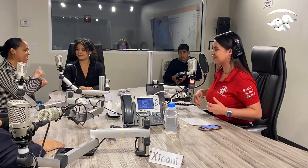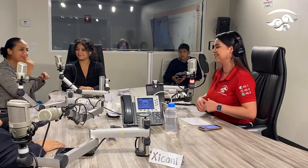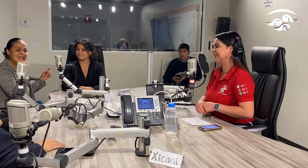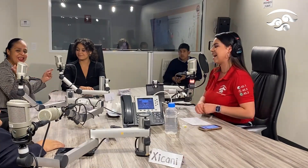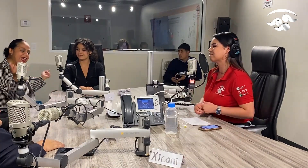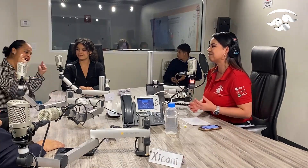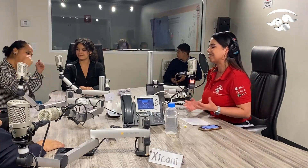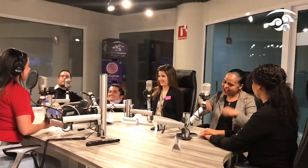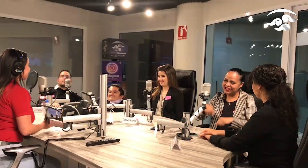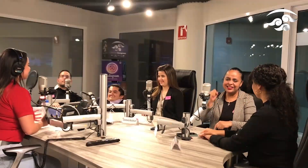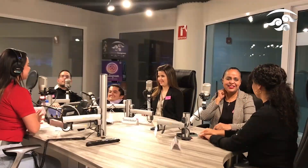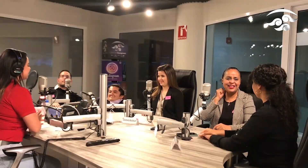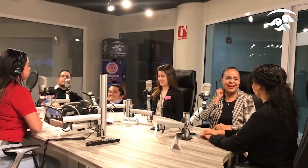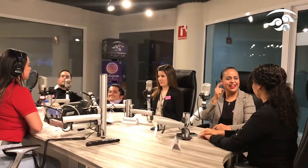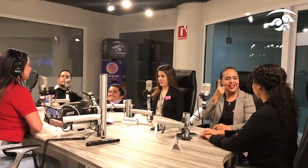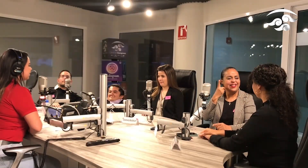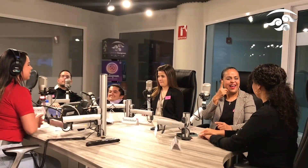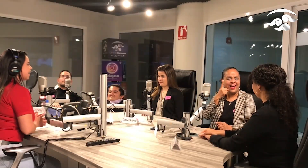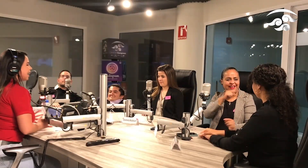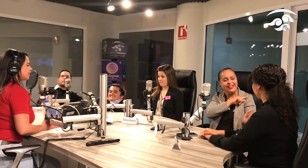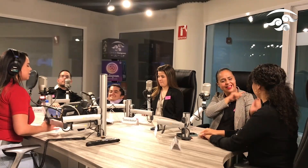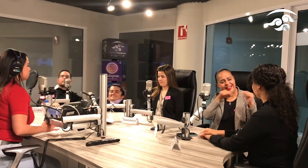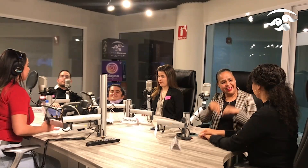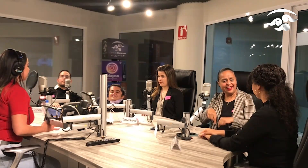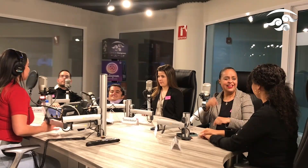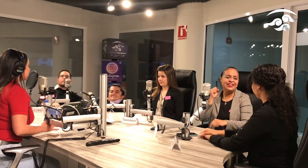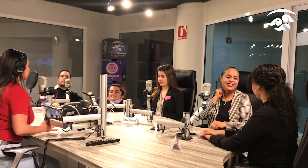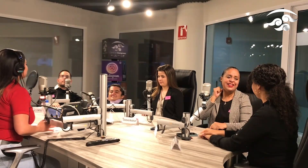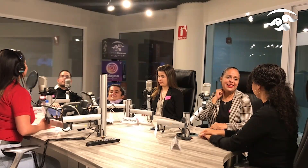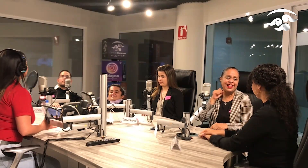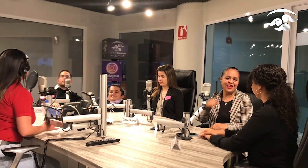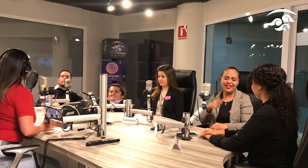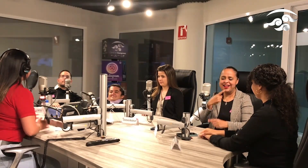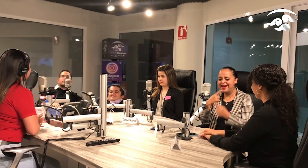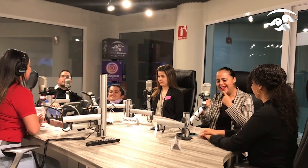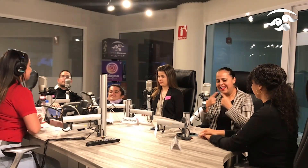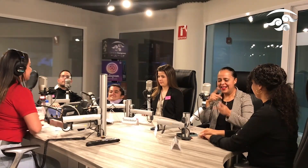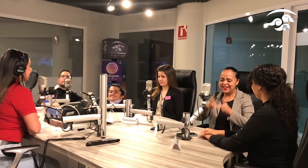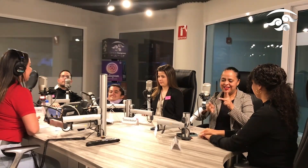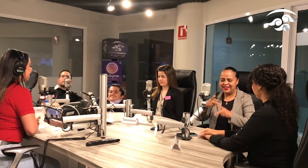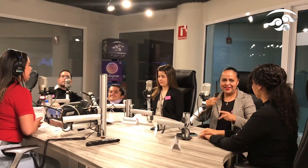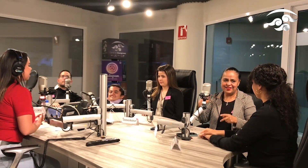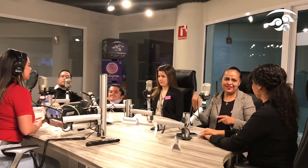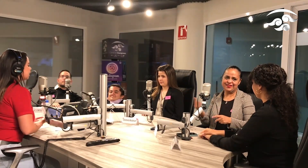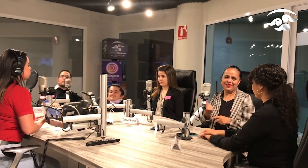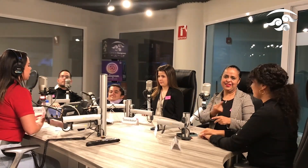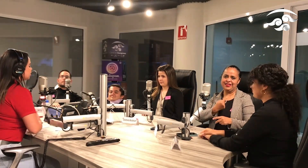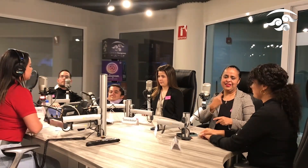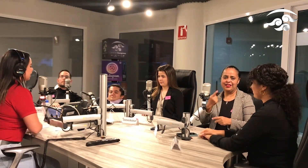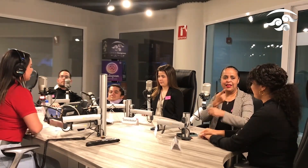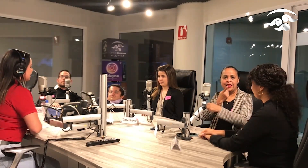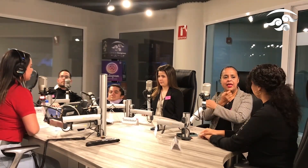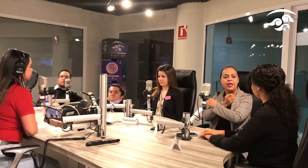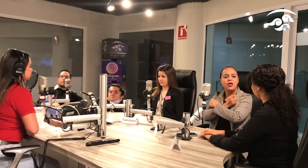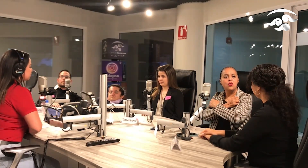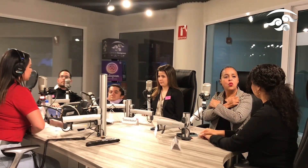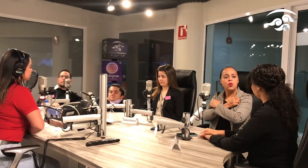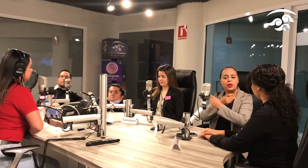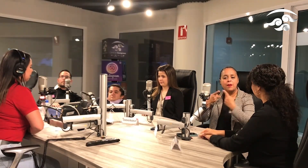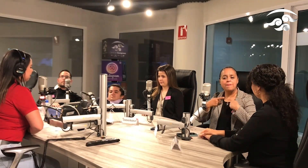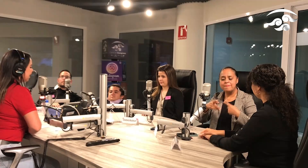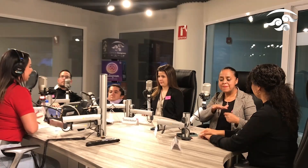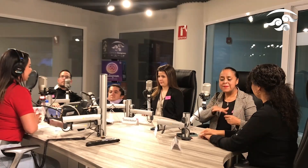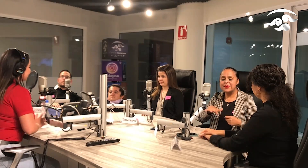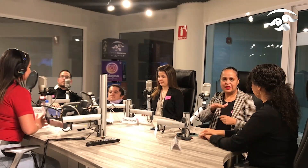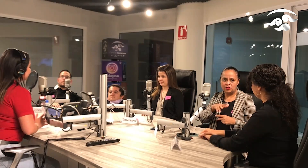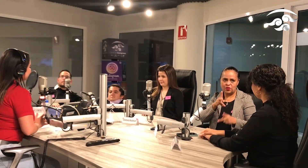Senado a acompañarnos en este espacio, en este pequeño conversatorio para hablar acerca de esta educación que tienen estas personas,